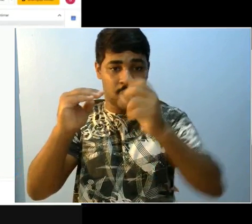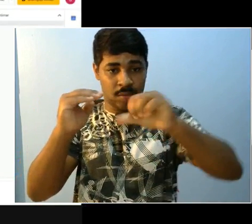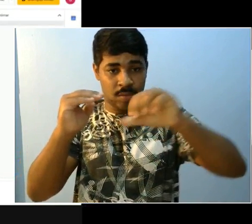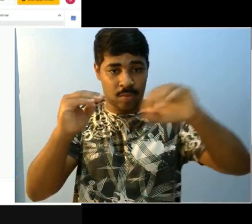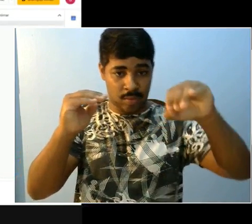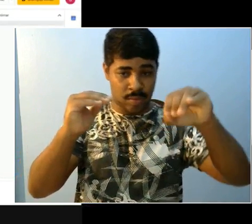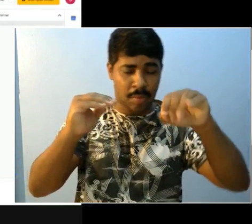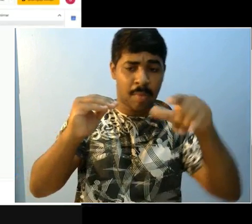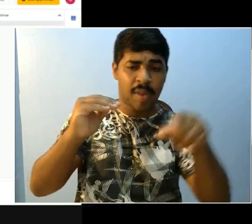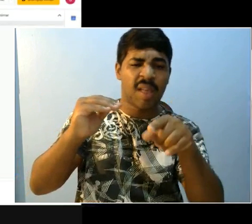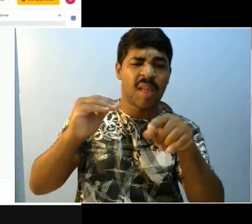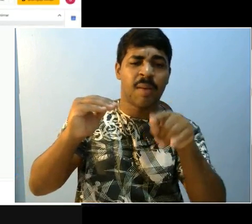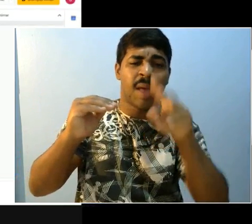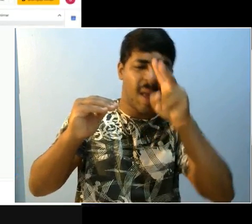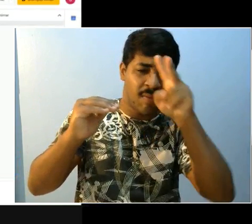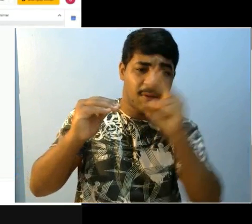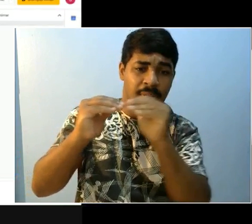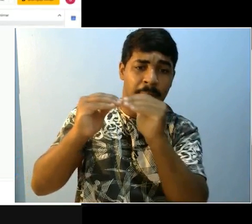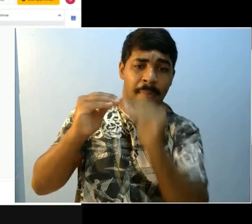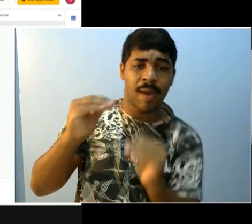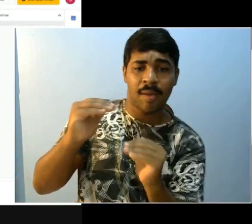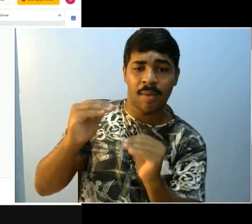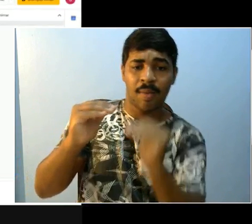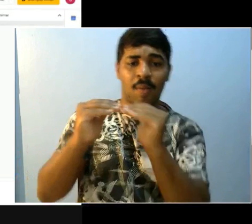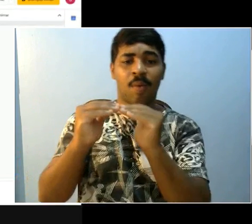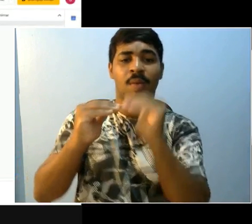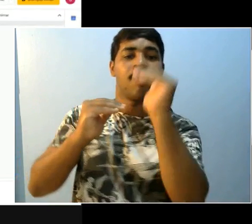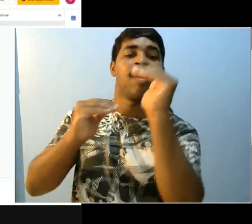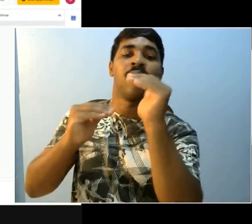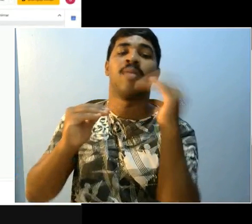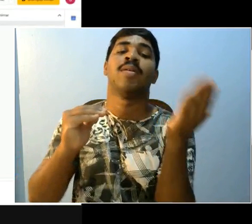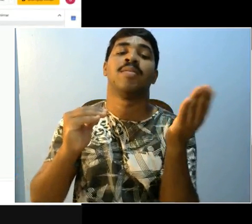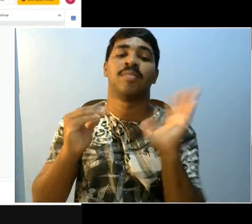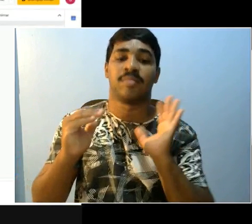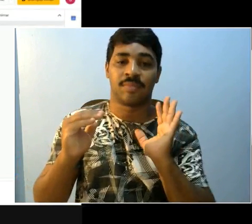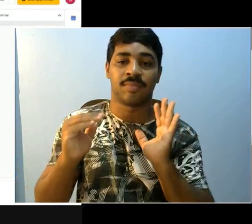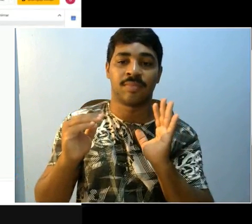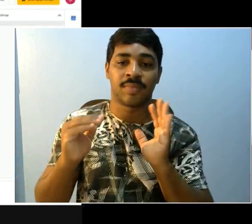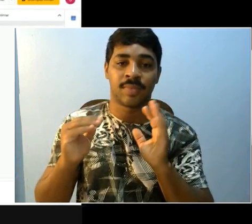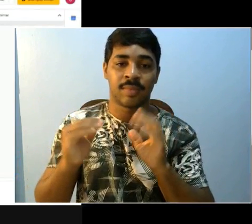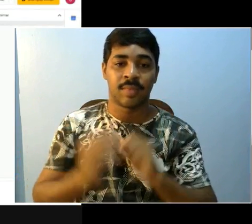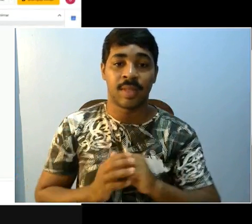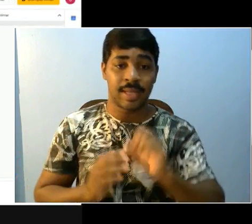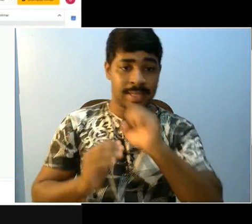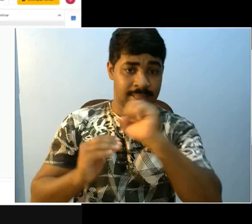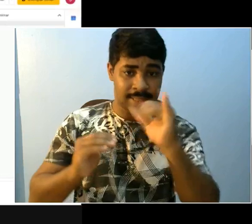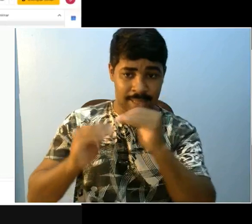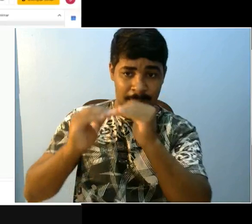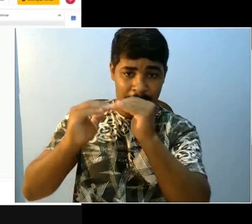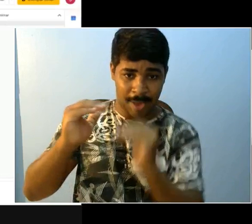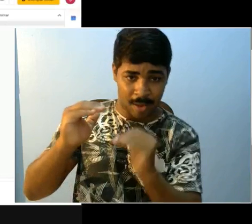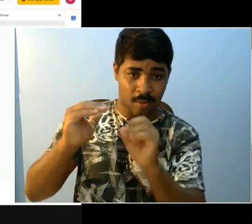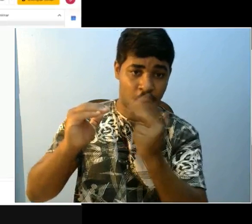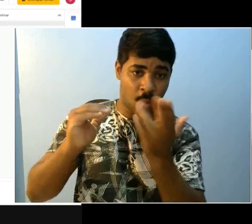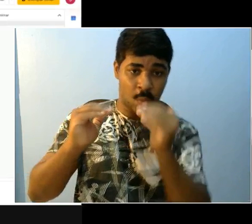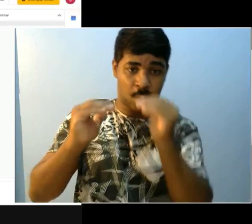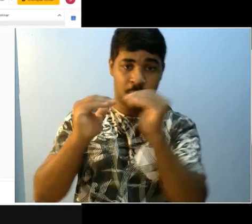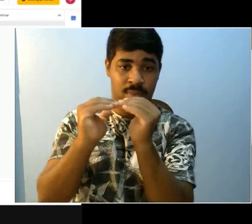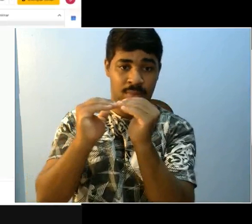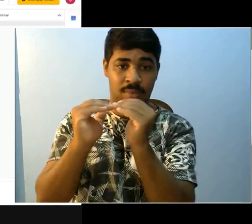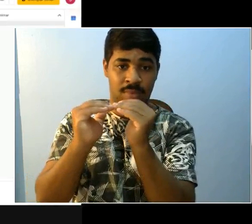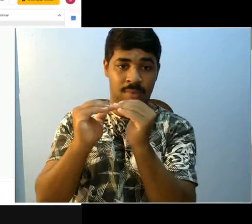ou menor que 2.900? Ele tem que saber se é os três. Se for menor ou igual,